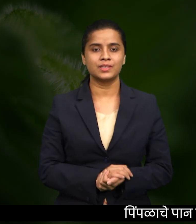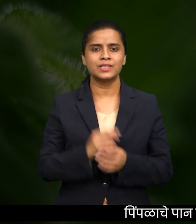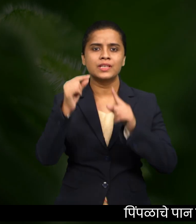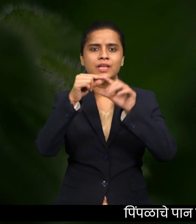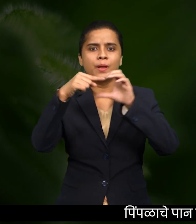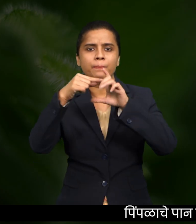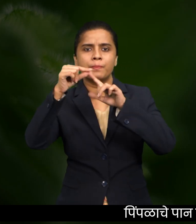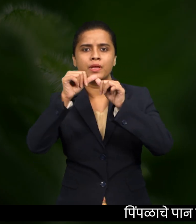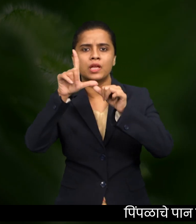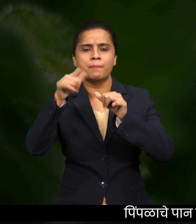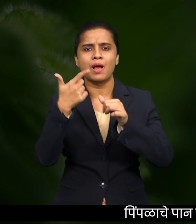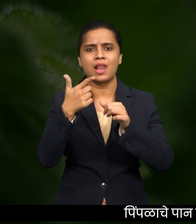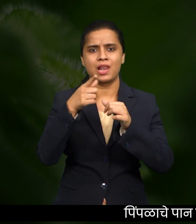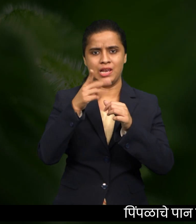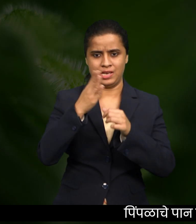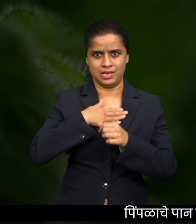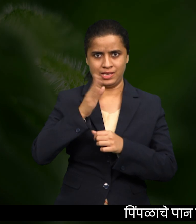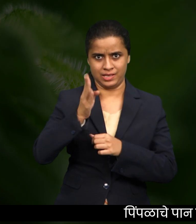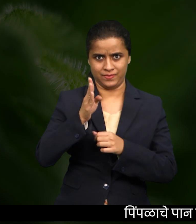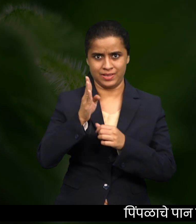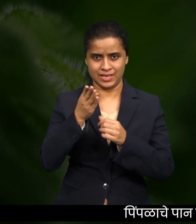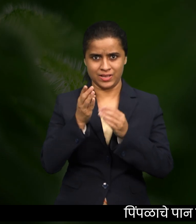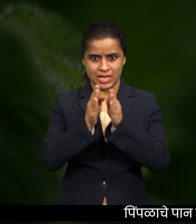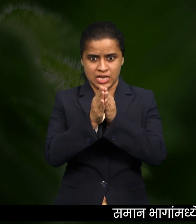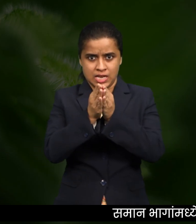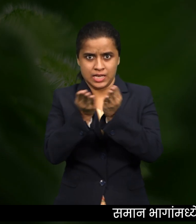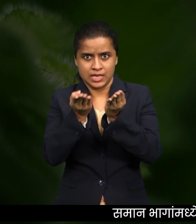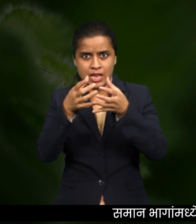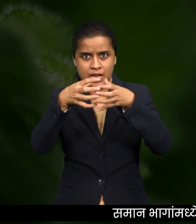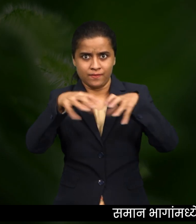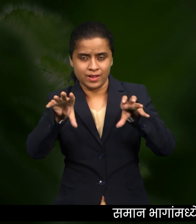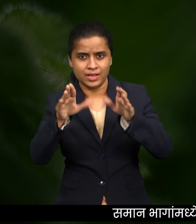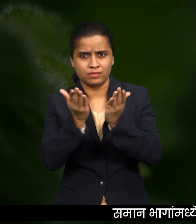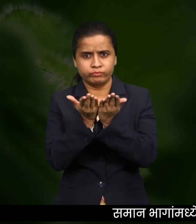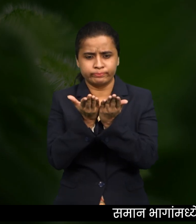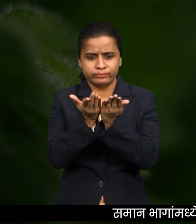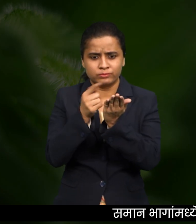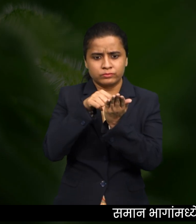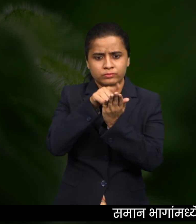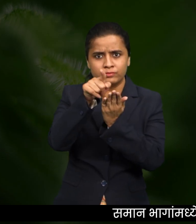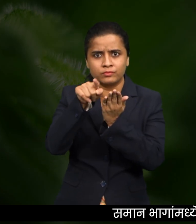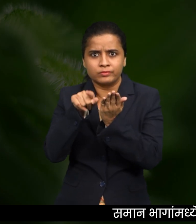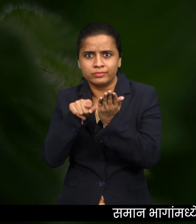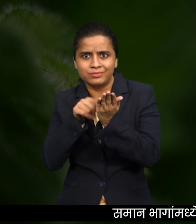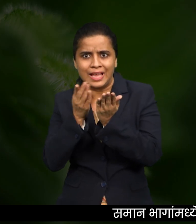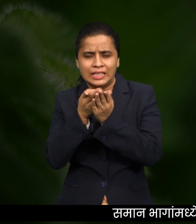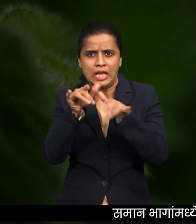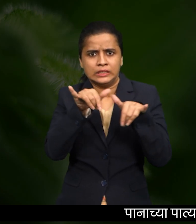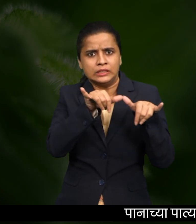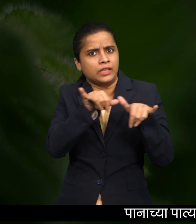पिंपळाचे पान एकाच मध्यशिरेने दोन समान भागांमध्ये विभागलेले असते